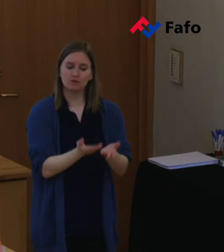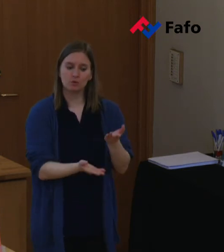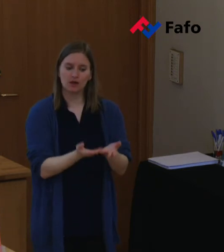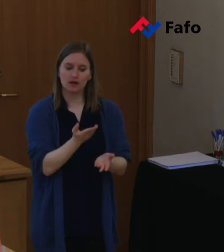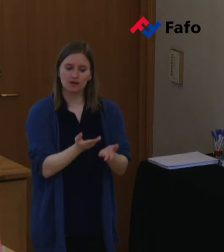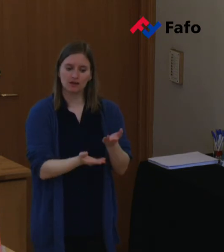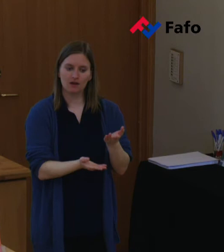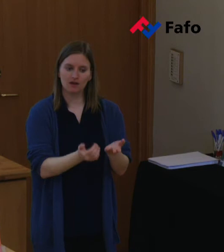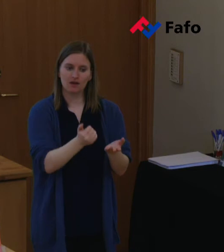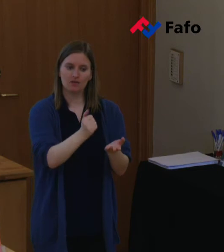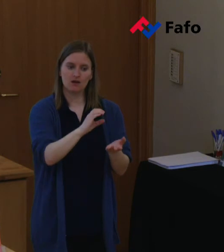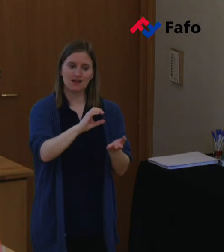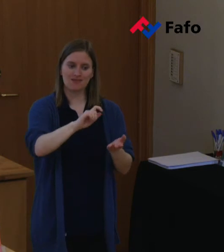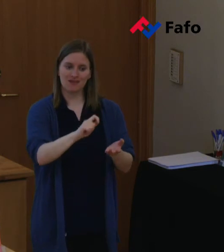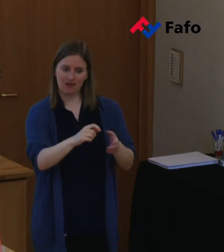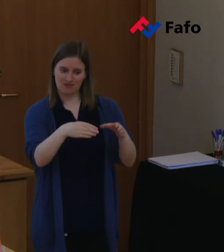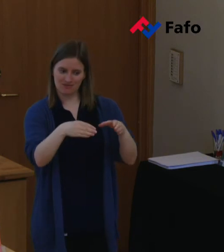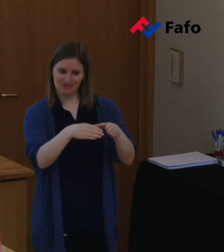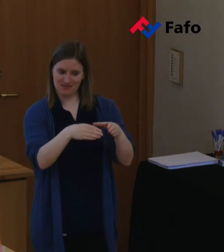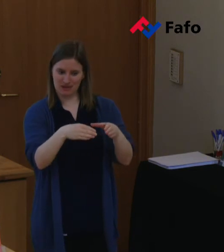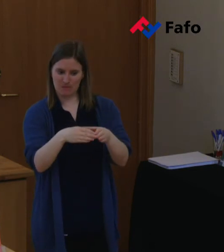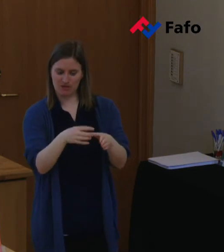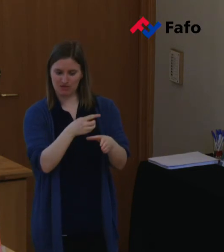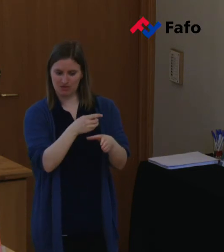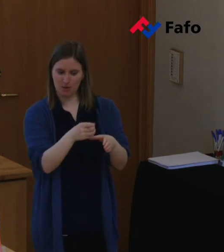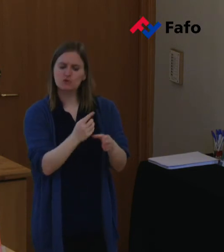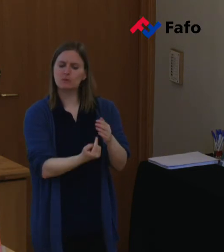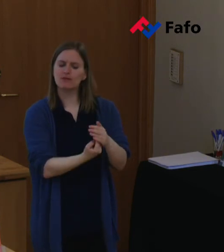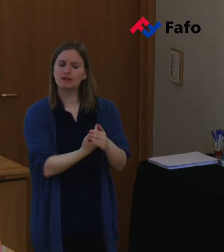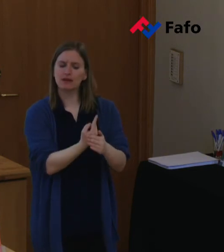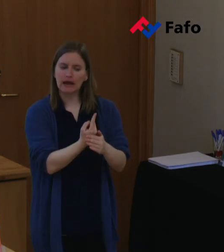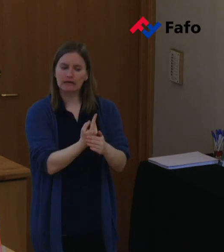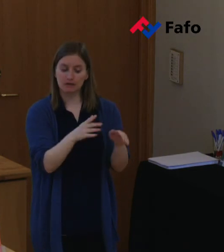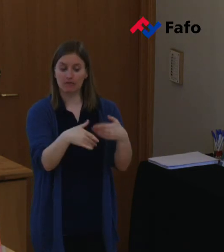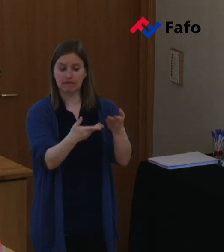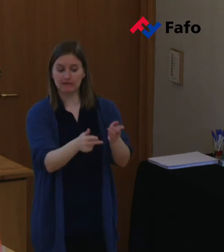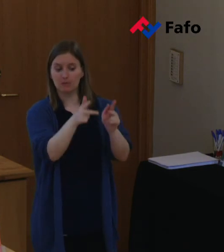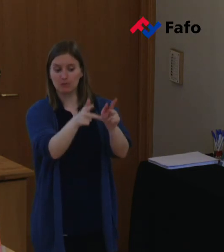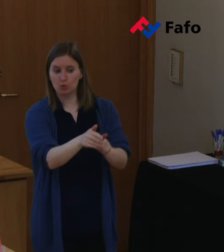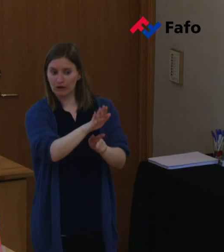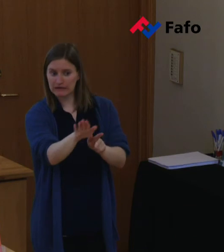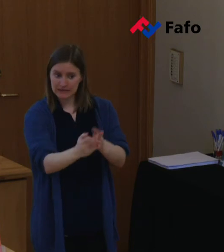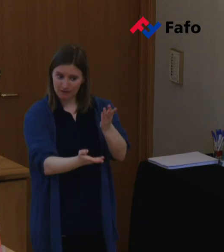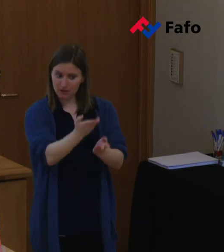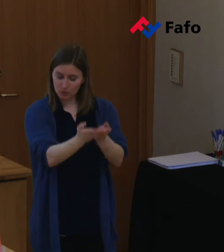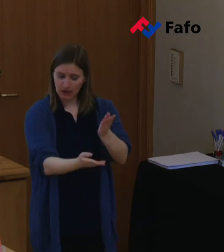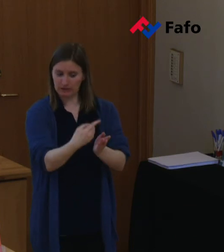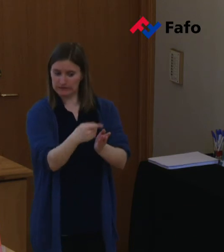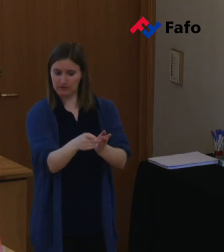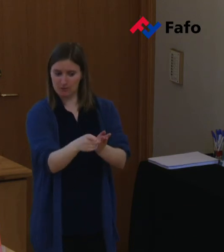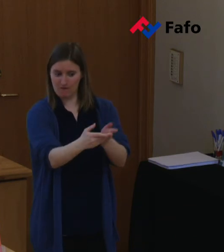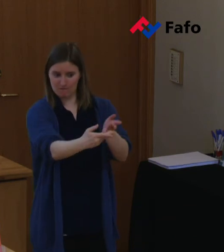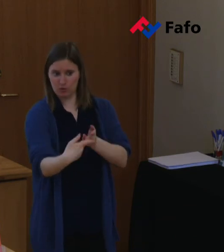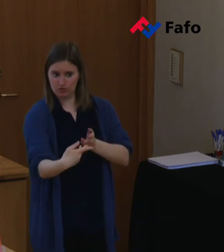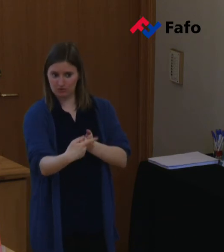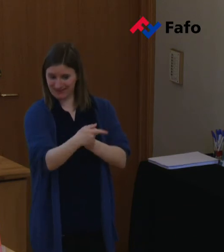av ACT-teamene, og spesielt da kan jeg vise til brukernes evaluering, de som har fått